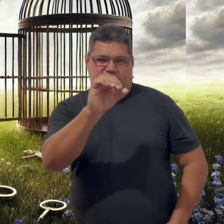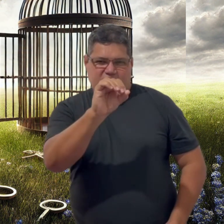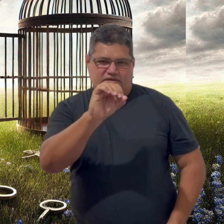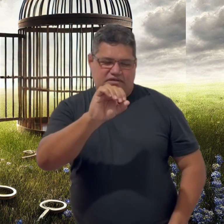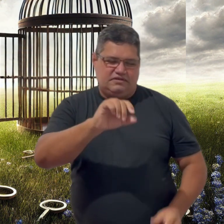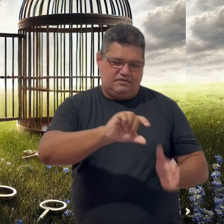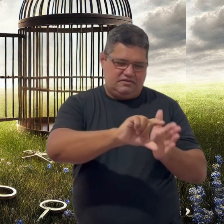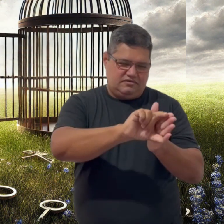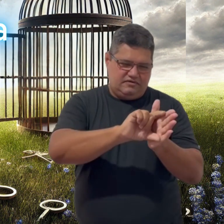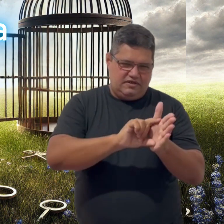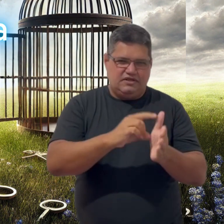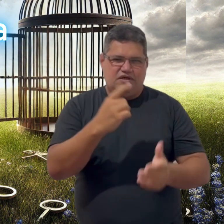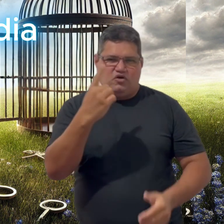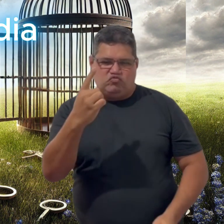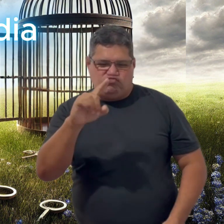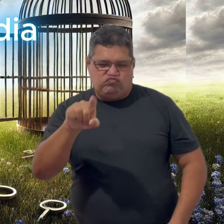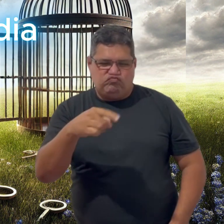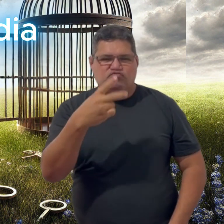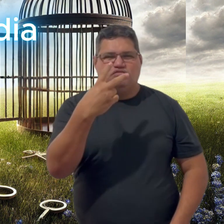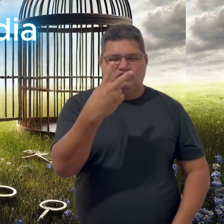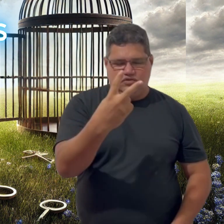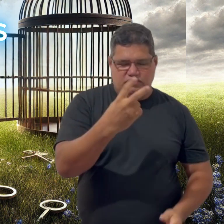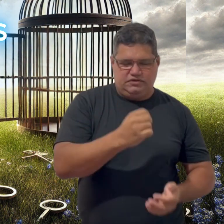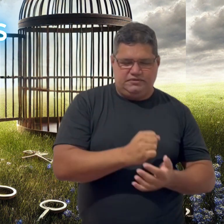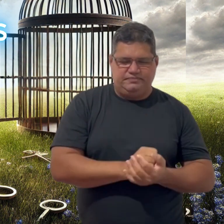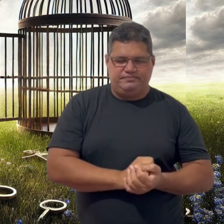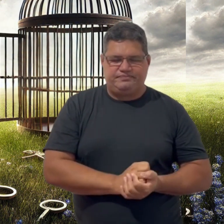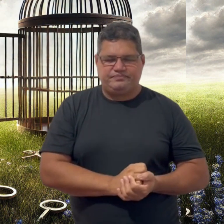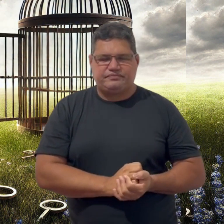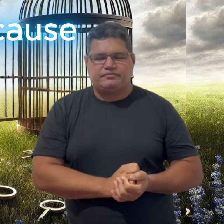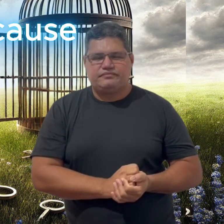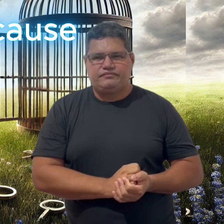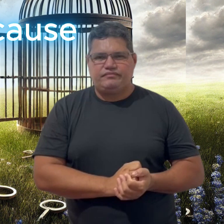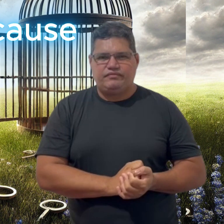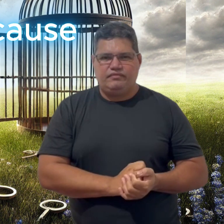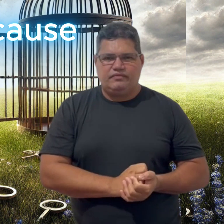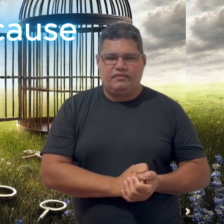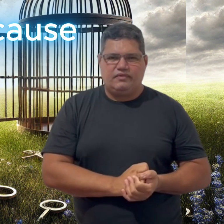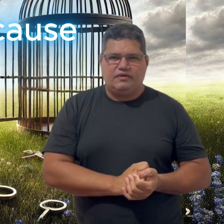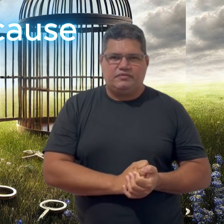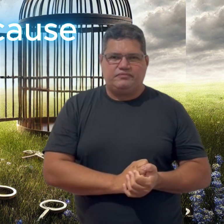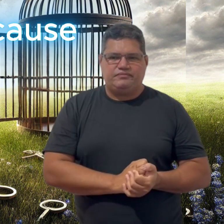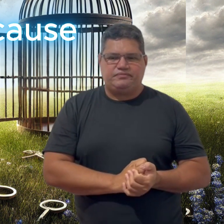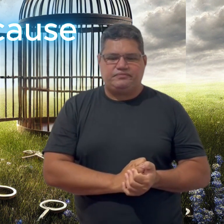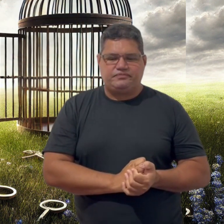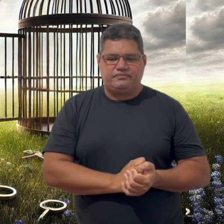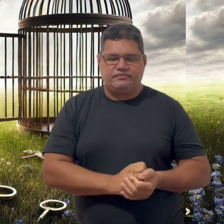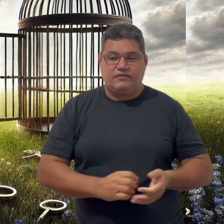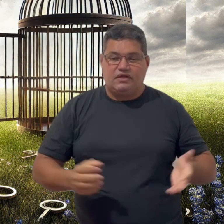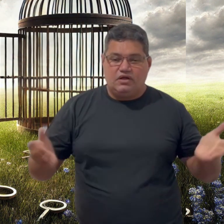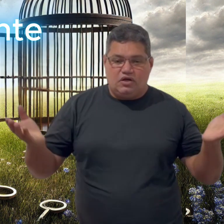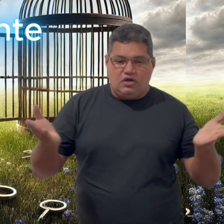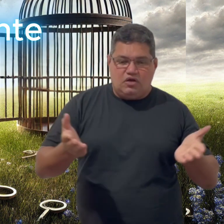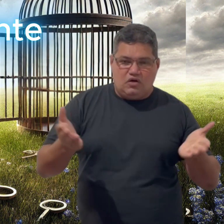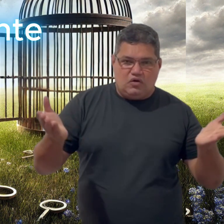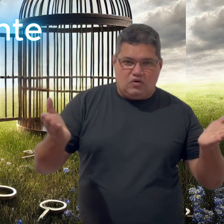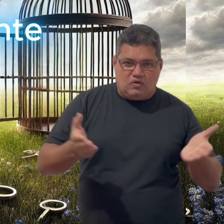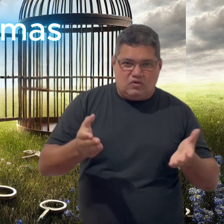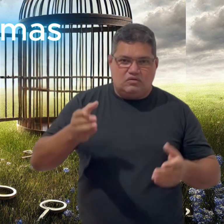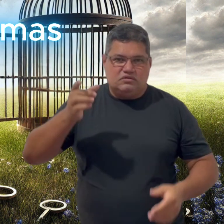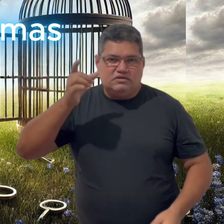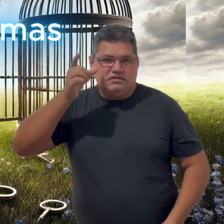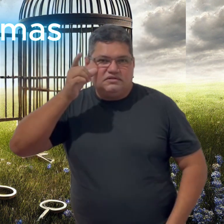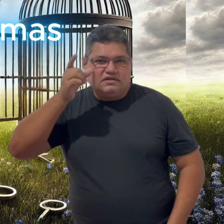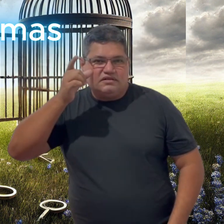2. Embora hoje em dia Satanás talvez não cause